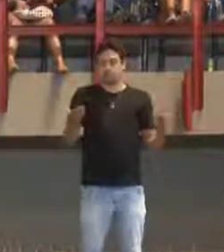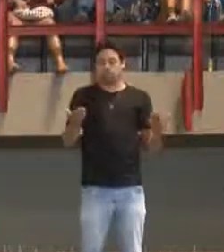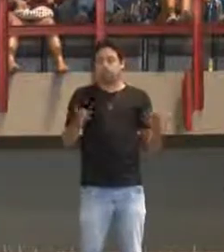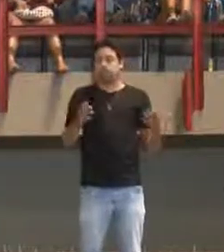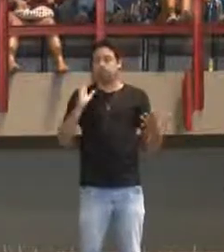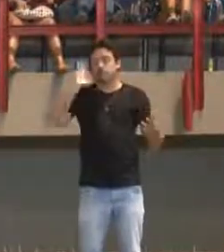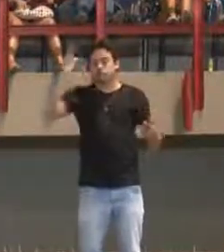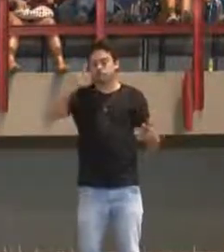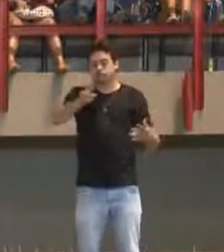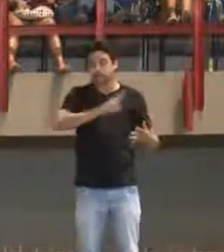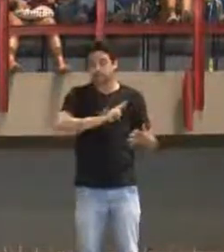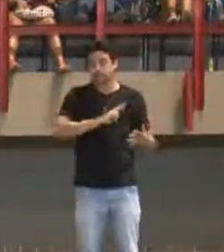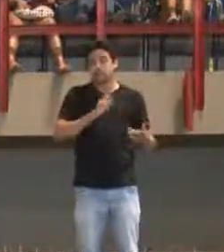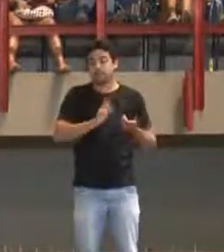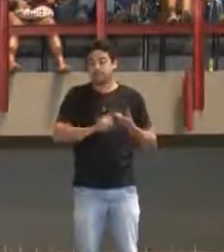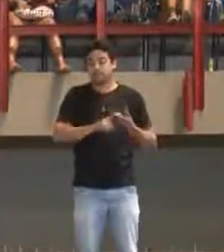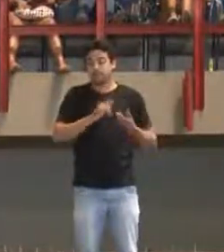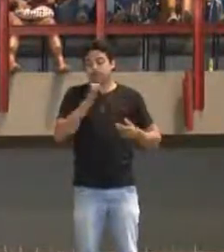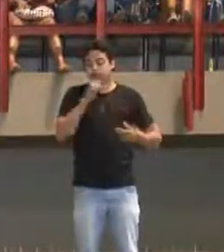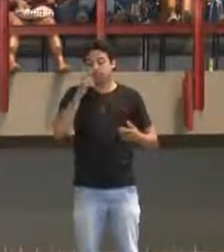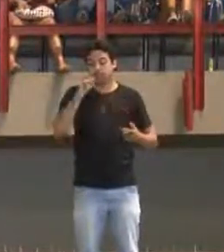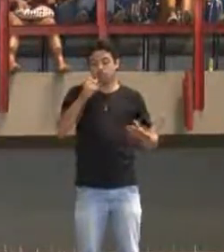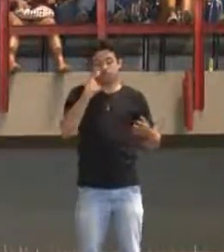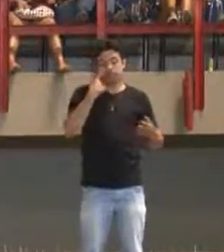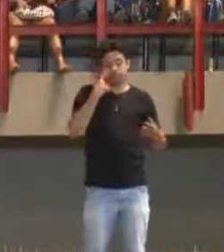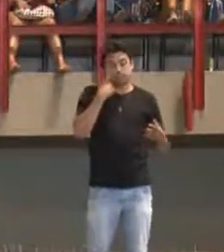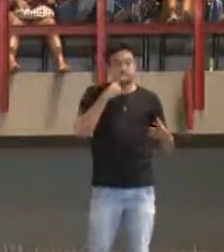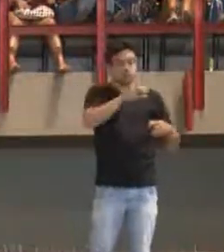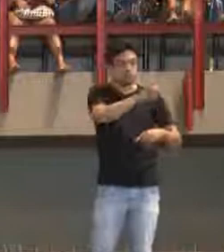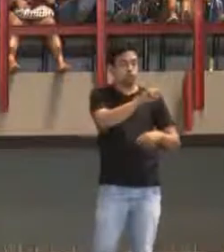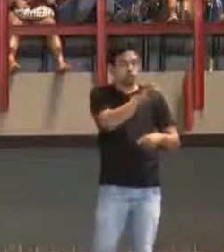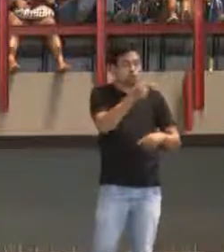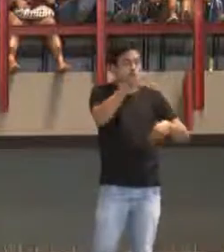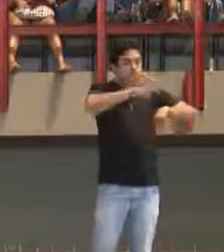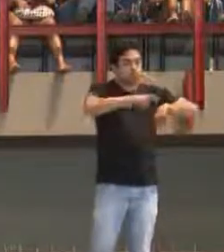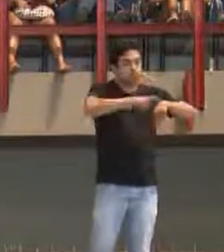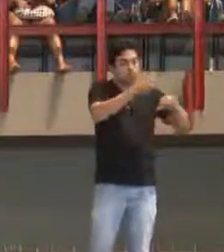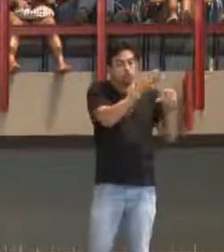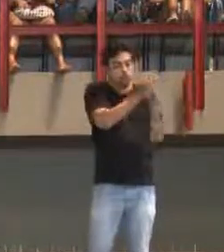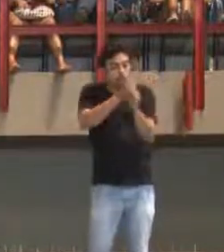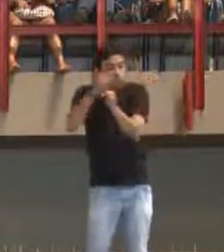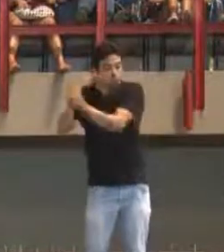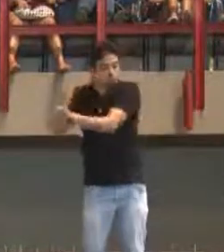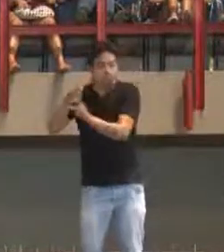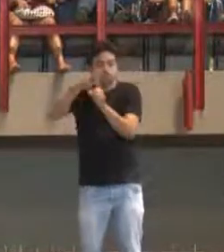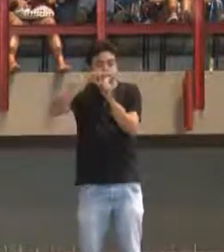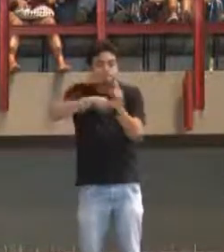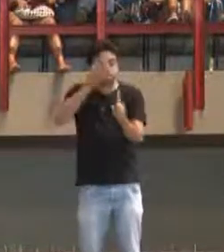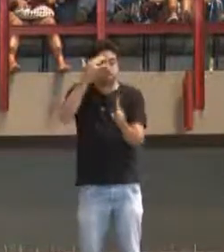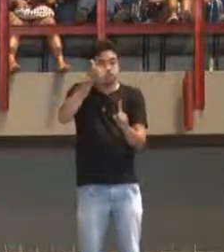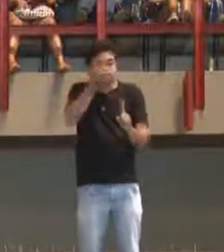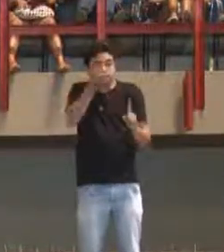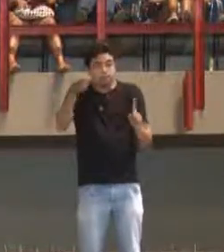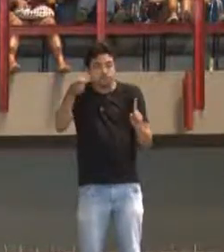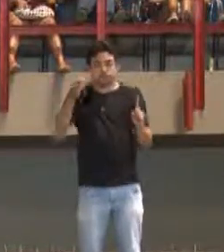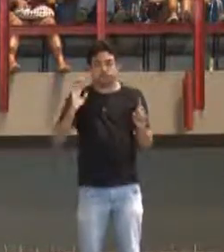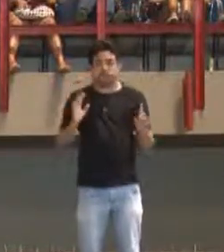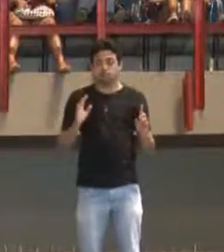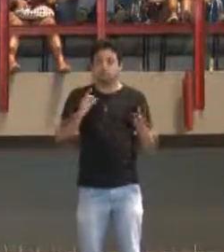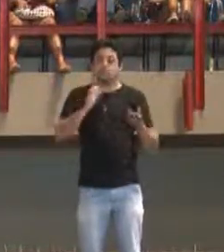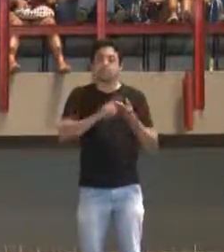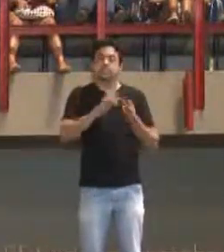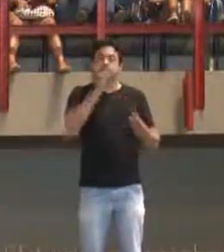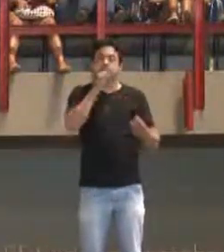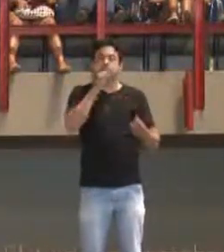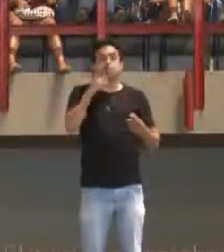Solução: primeiro a gente vai calcular o tempo gasto por João para ir trabalhar por mês. Galera, quantos